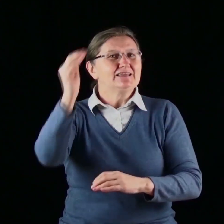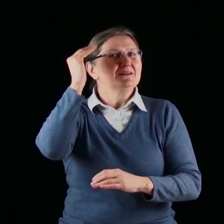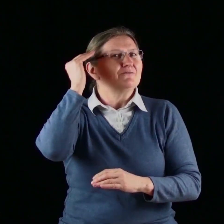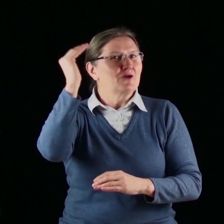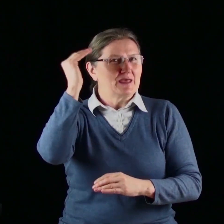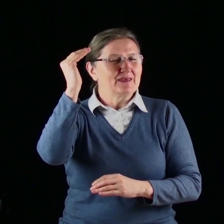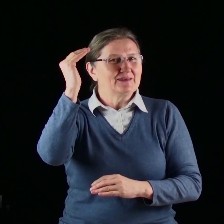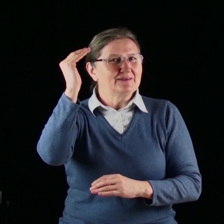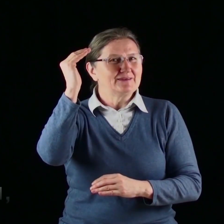Твоей.